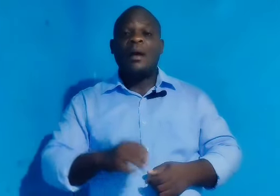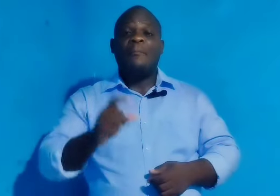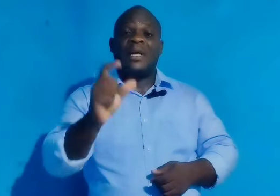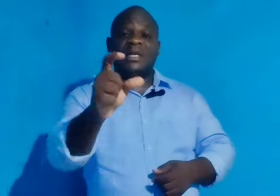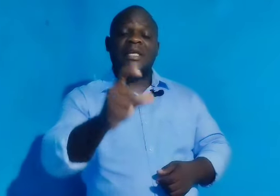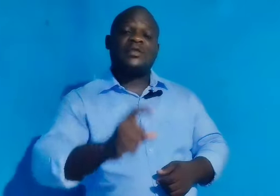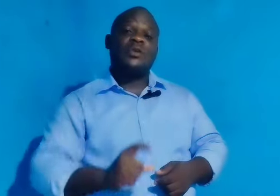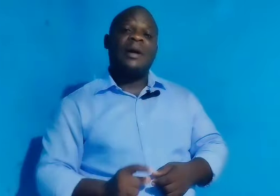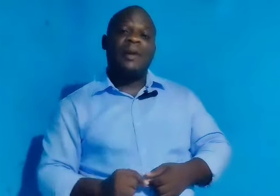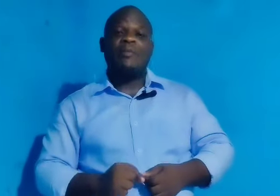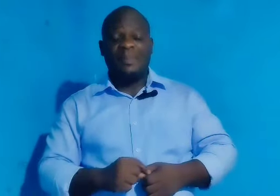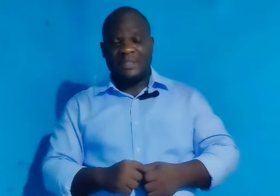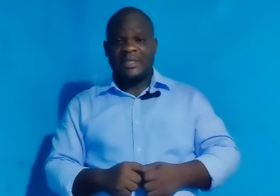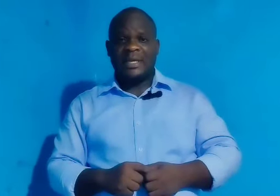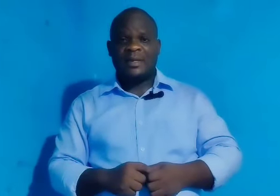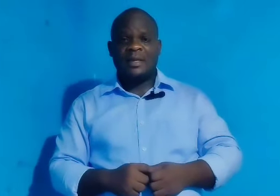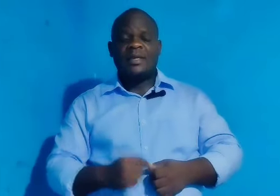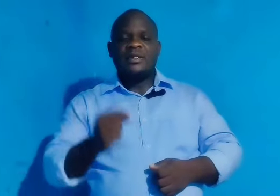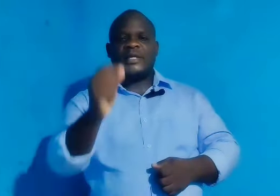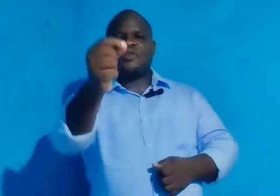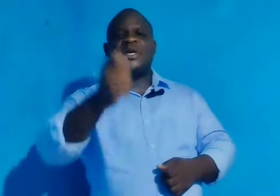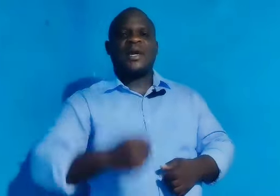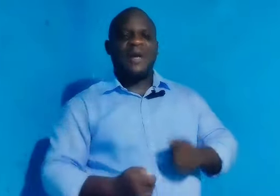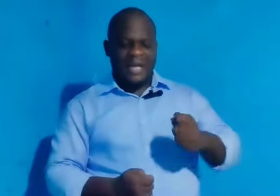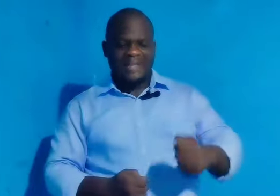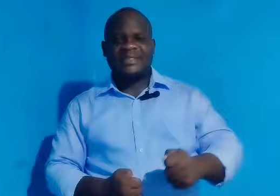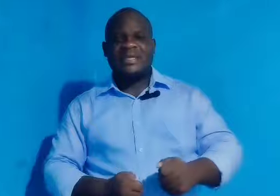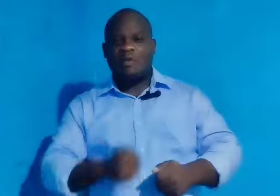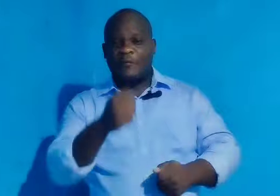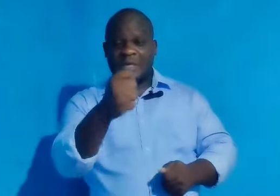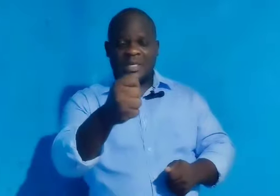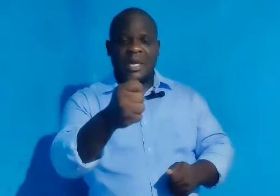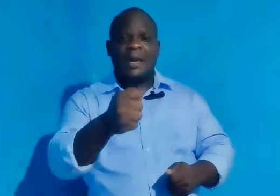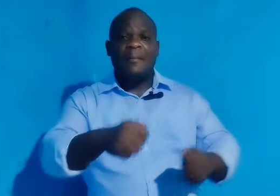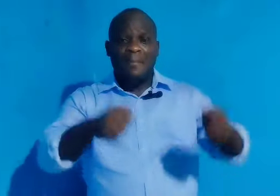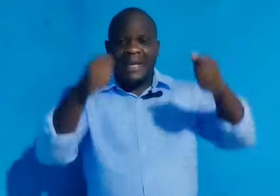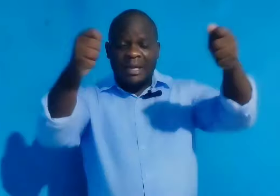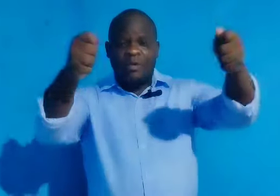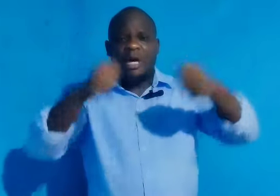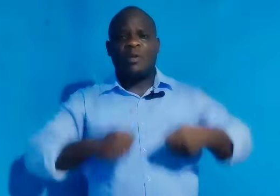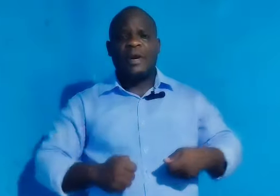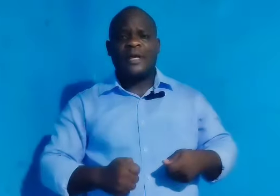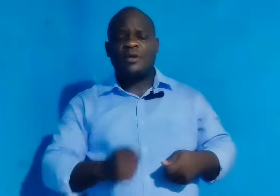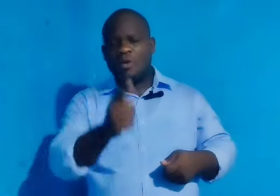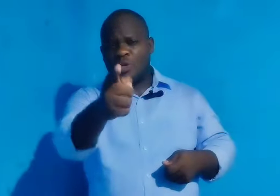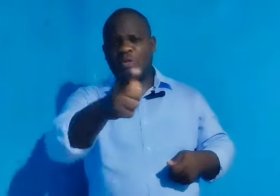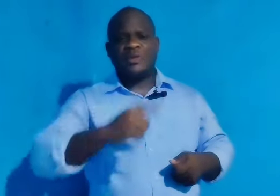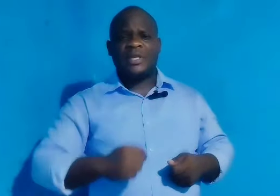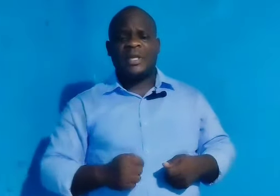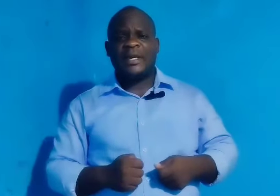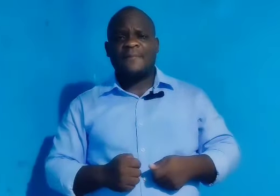Manyanyaso ambayo umepitia Yatumie kama ngazi ya kufikia Malengo yako mbayo Uli ujiwekea